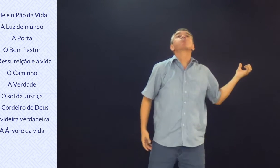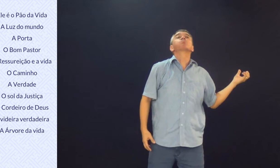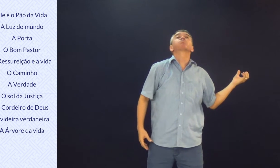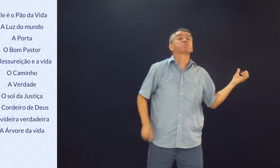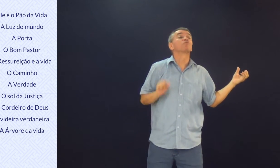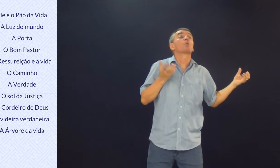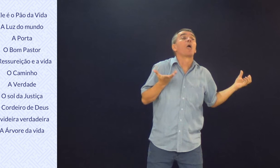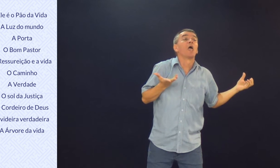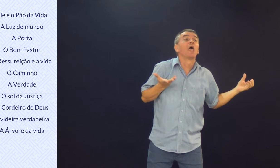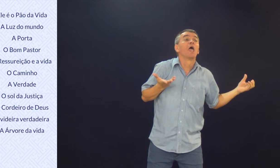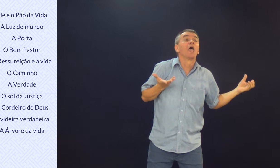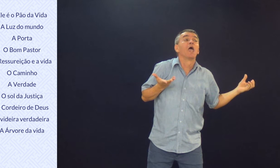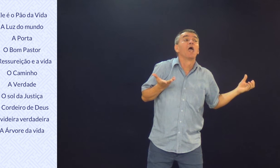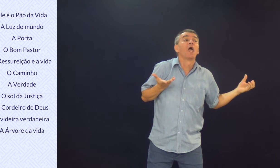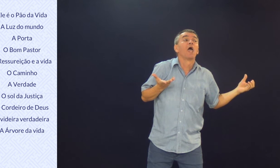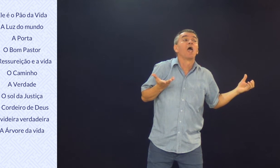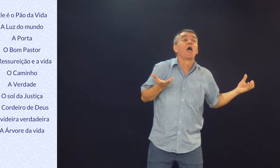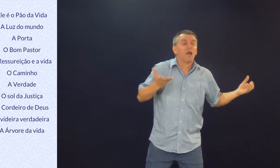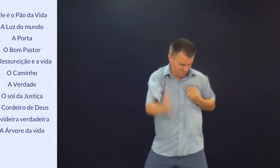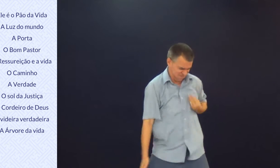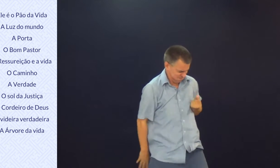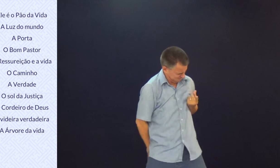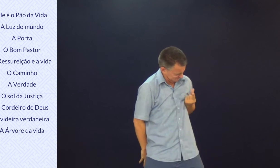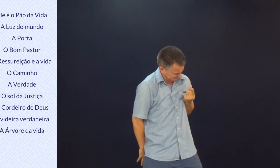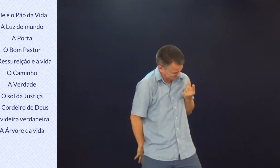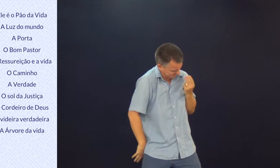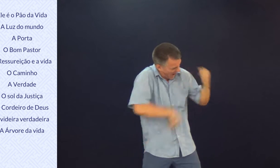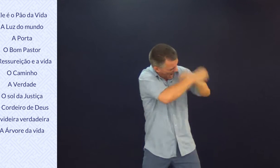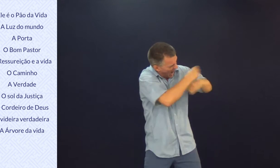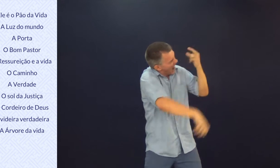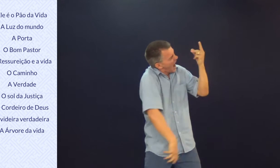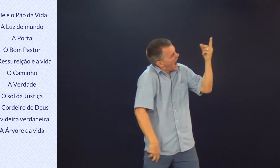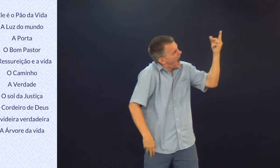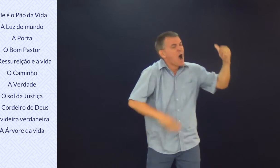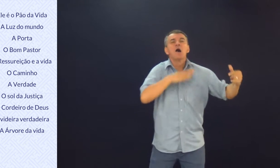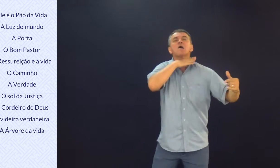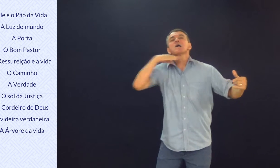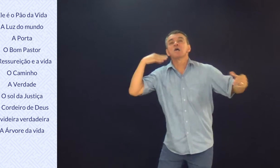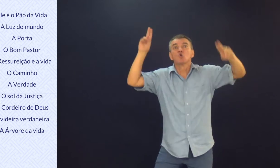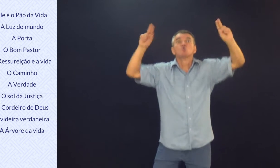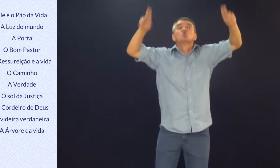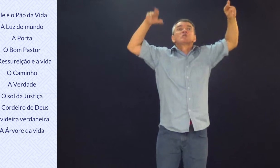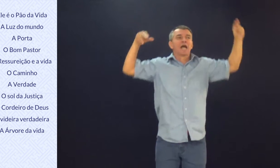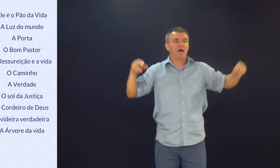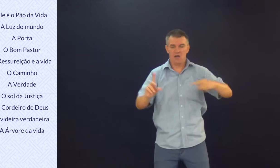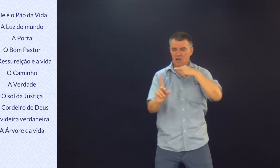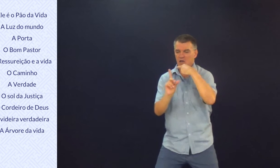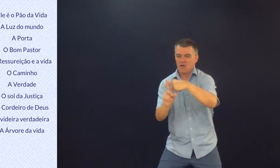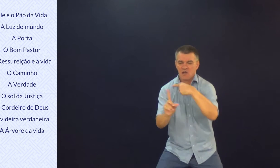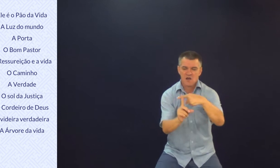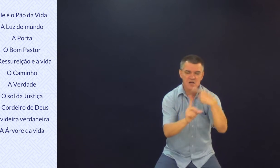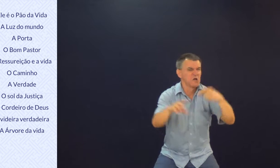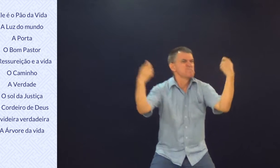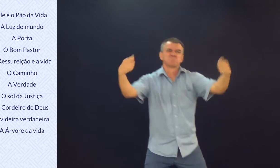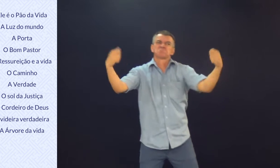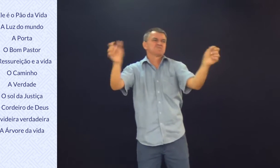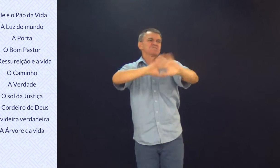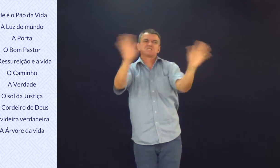e eu posso como eles fruta ou que pode você terá uma vida eterna você nunca vai encontrar morte você